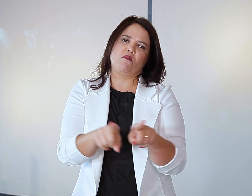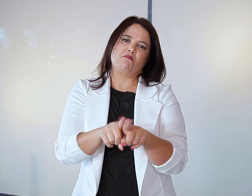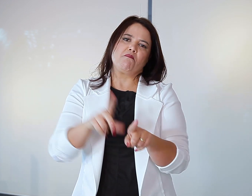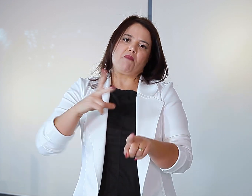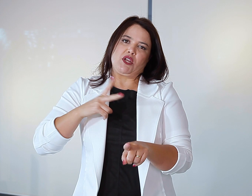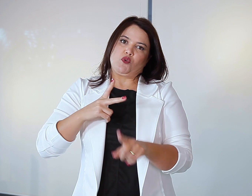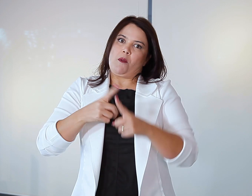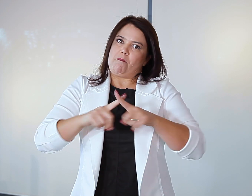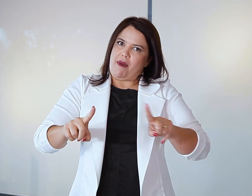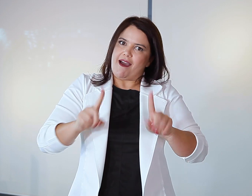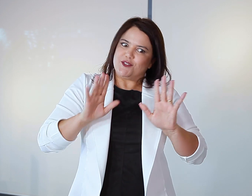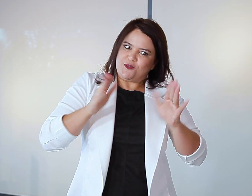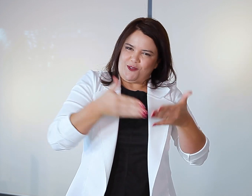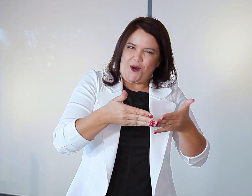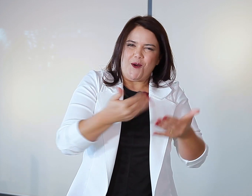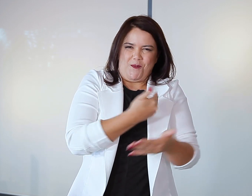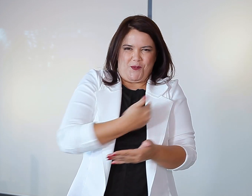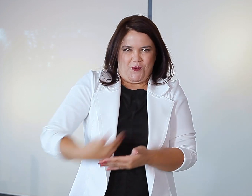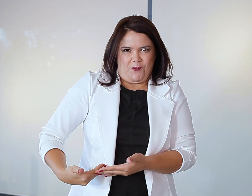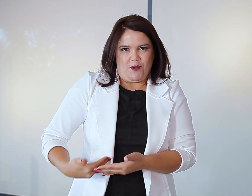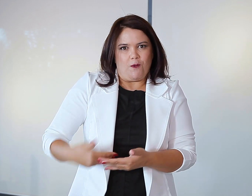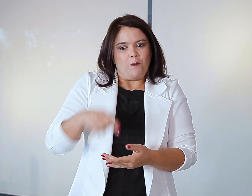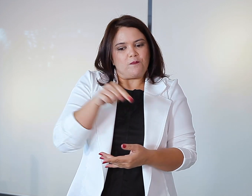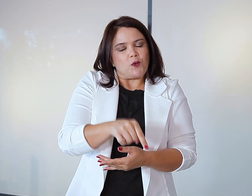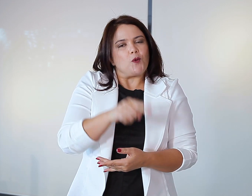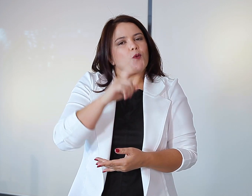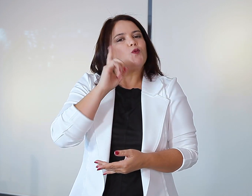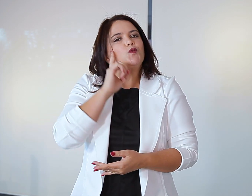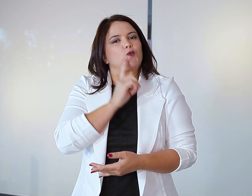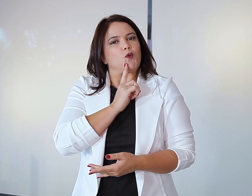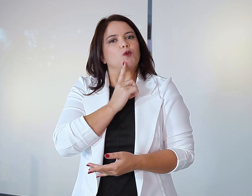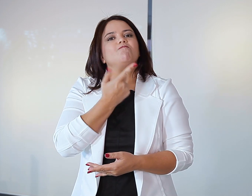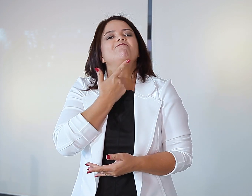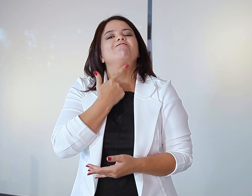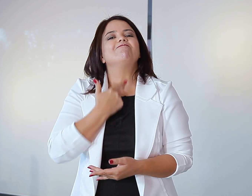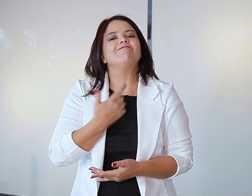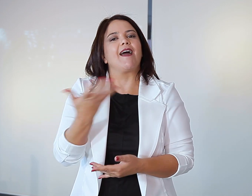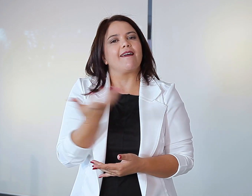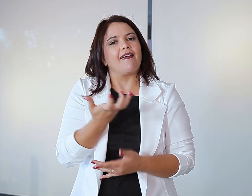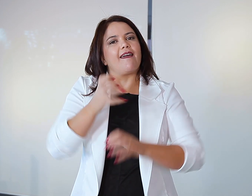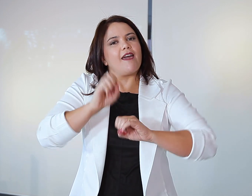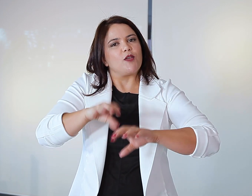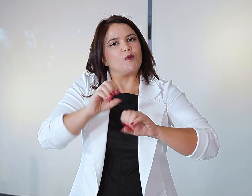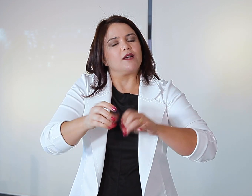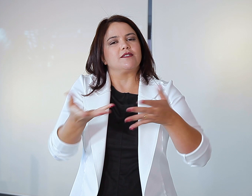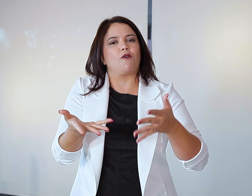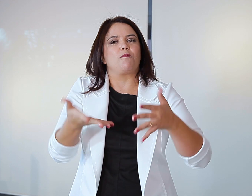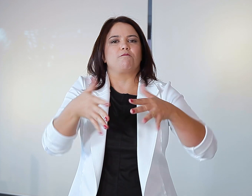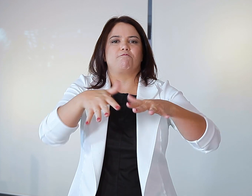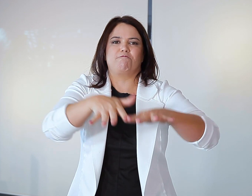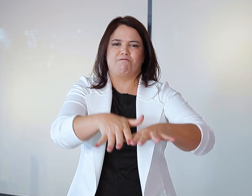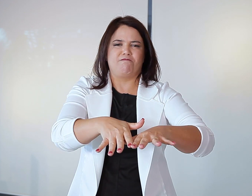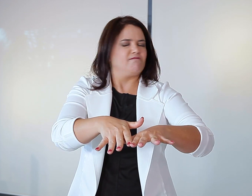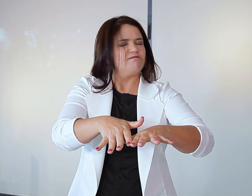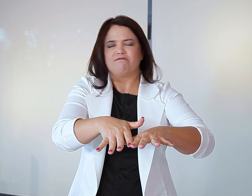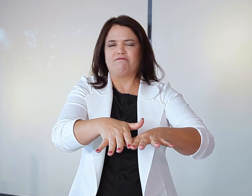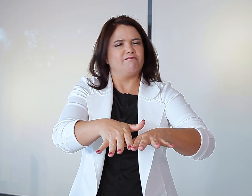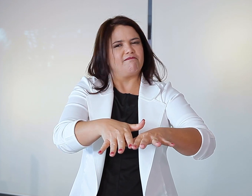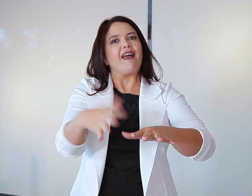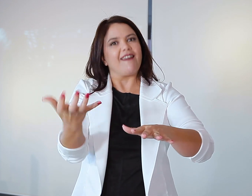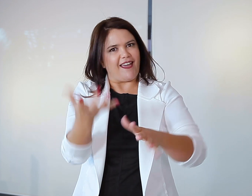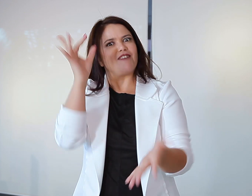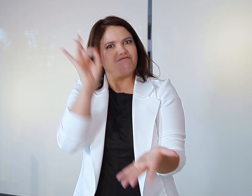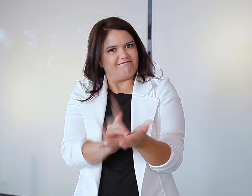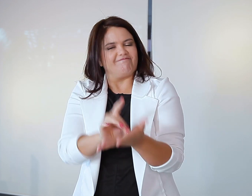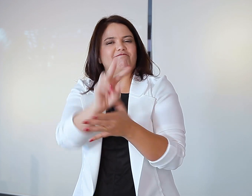também. Uma educação que lhe possibilite ser cidadão, que lhe possibilite um conhecimento crítico a